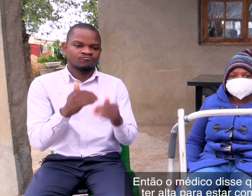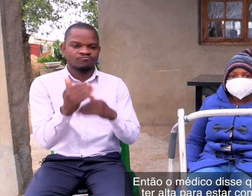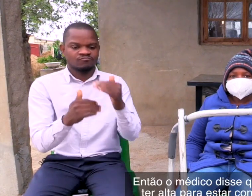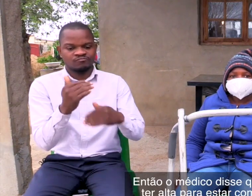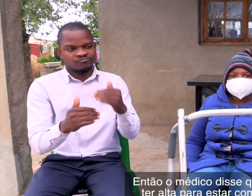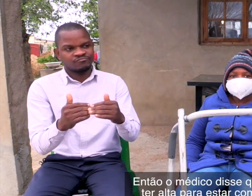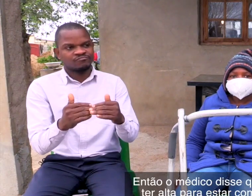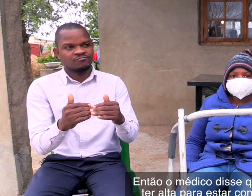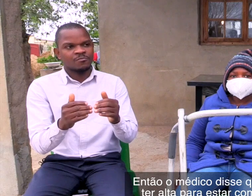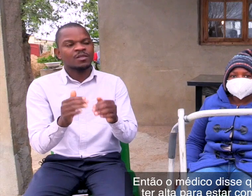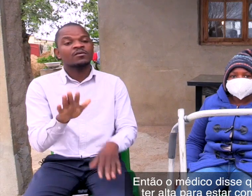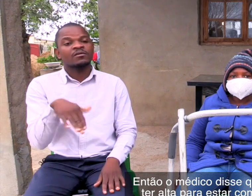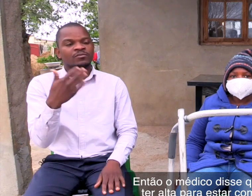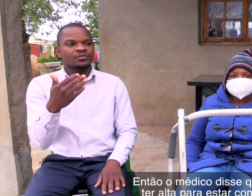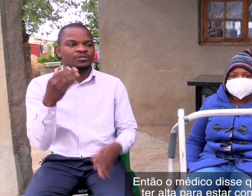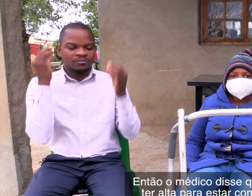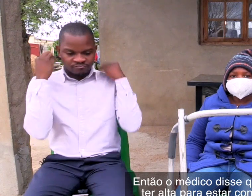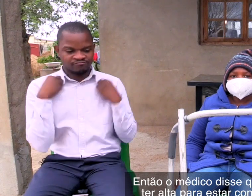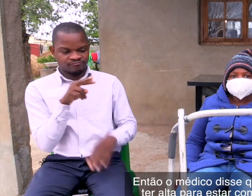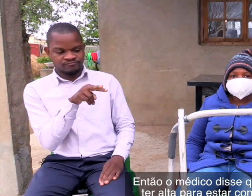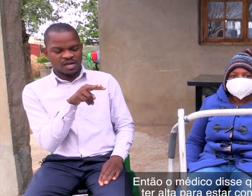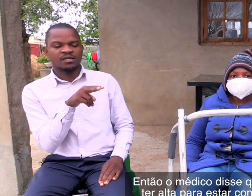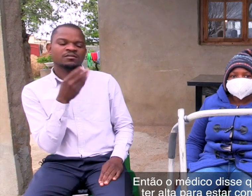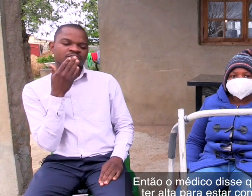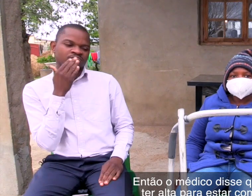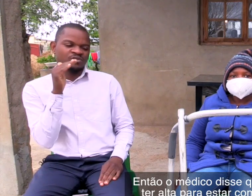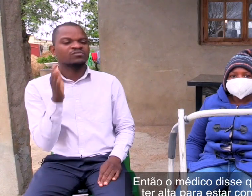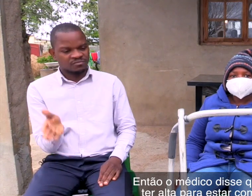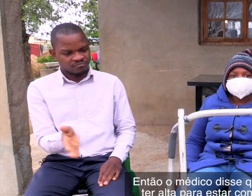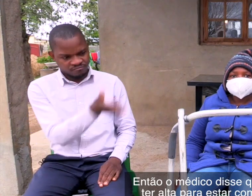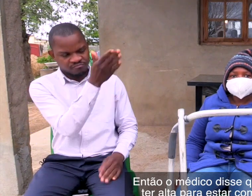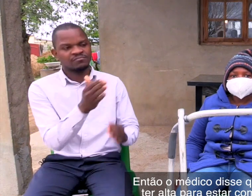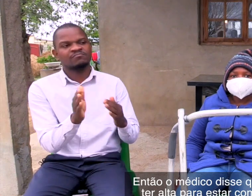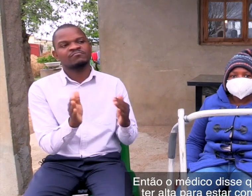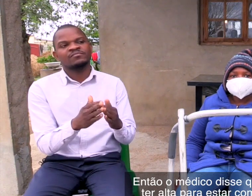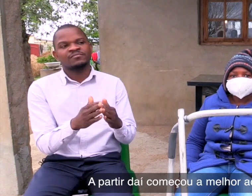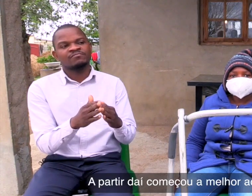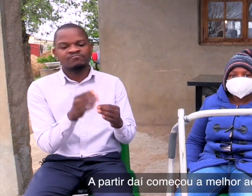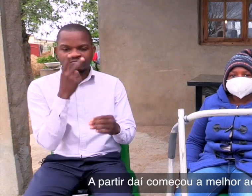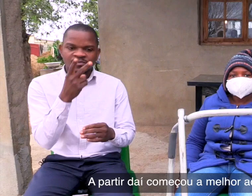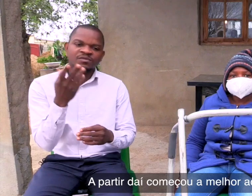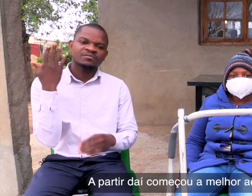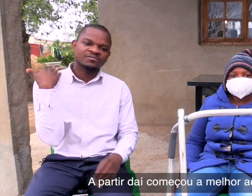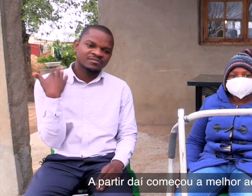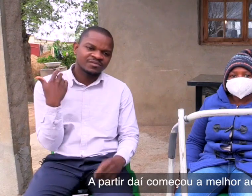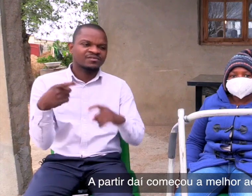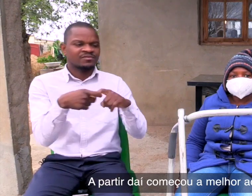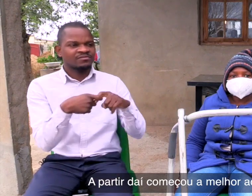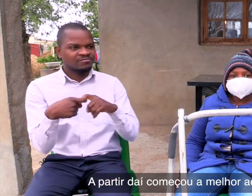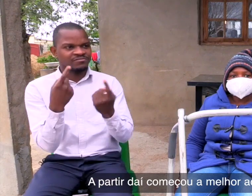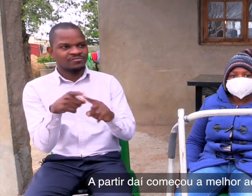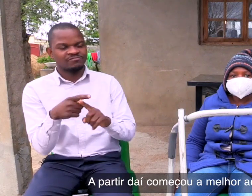podia a gente vir com ela aqui em casa para ver outras virgens irmãs, com outras famílias. A Emília começou a